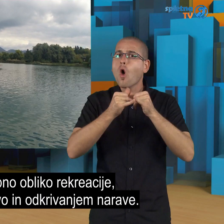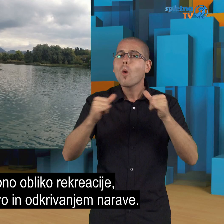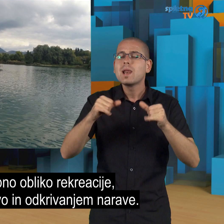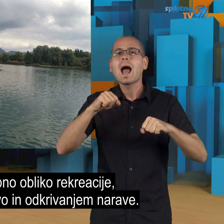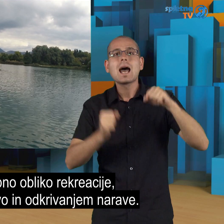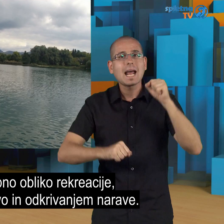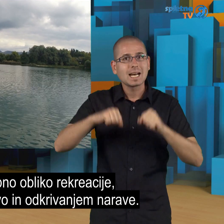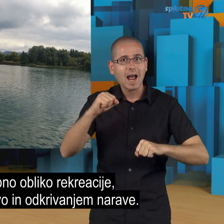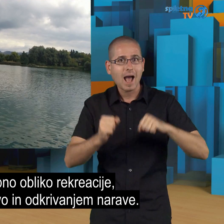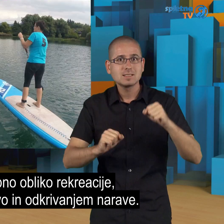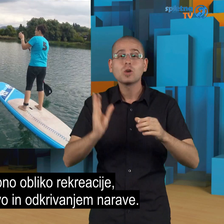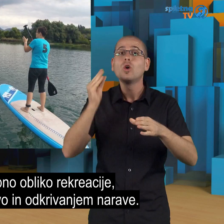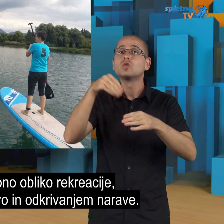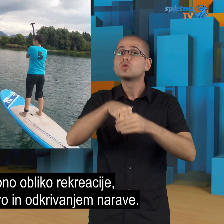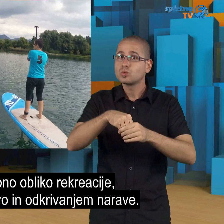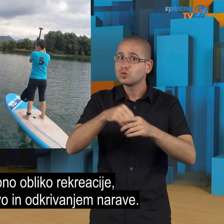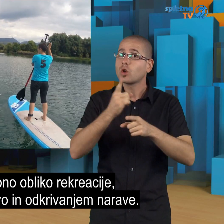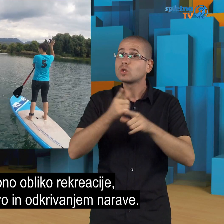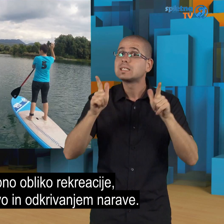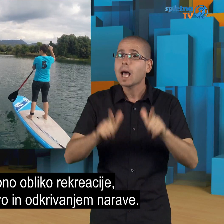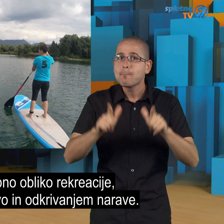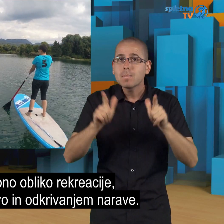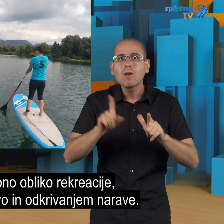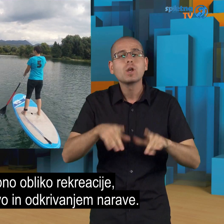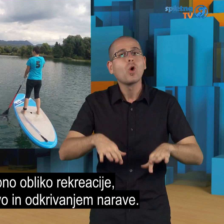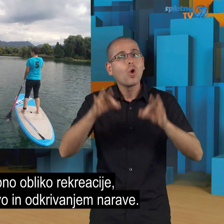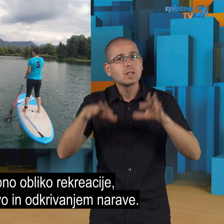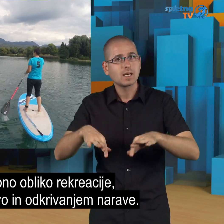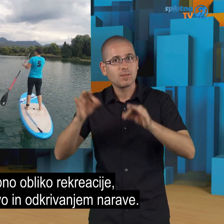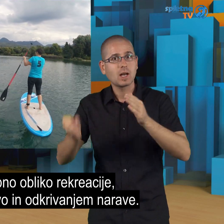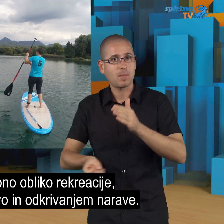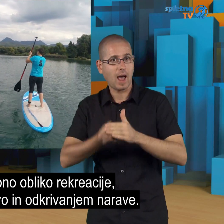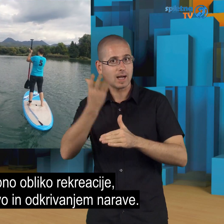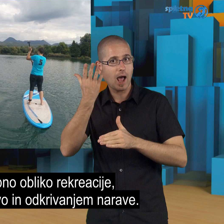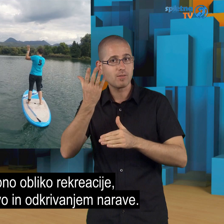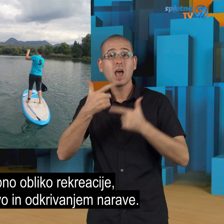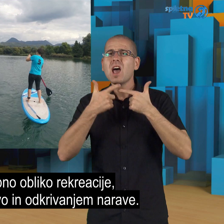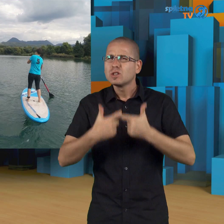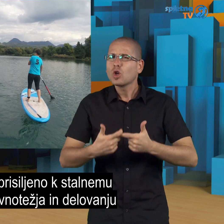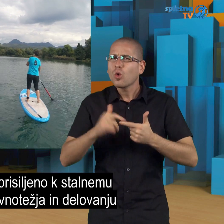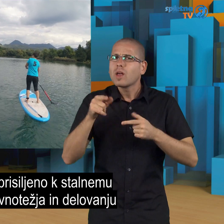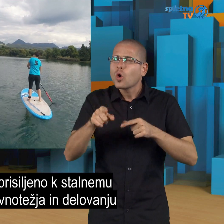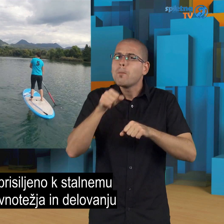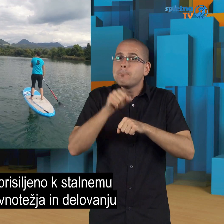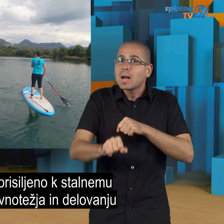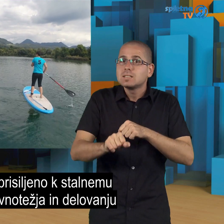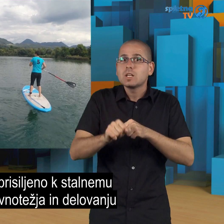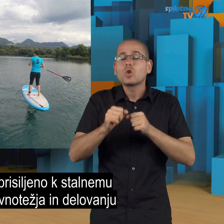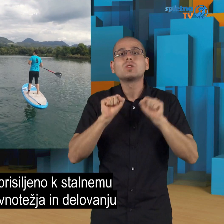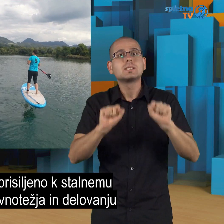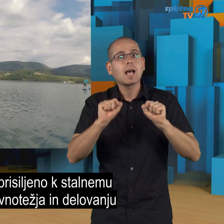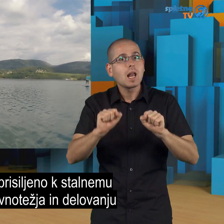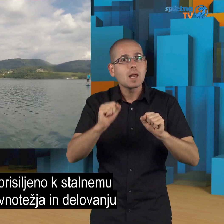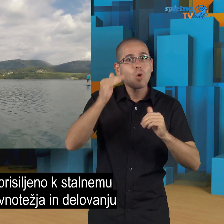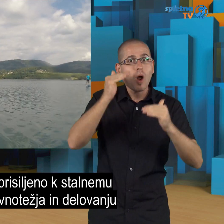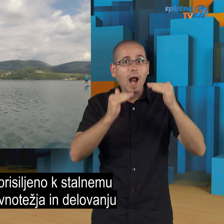Gre za sodobno obliko rekreacije, združeno z zabavo in odkrivanjem narave. Telo je tako prisiljeno k